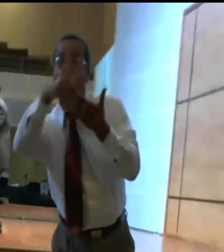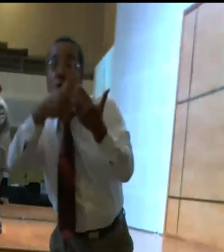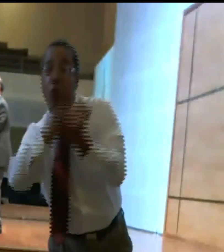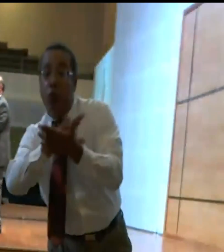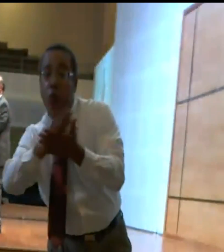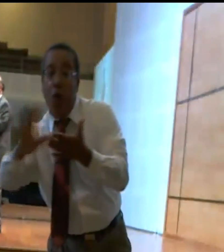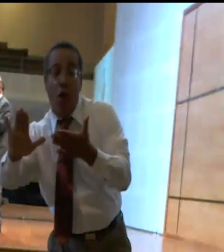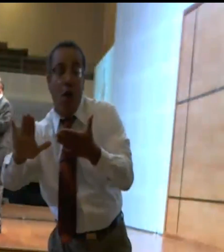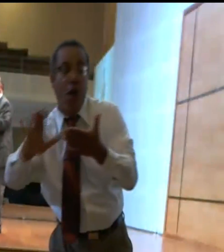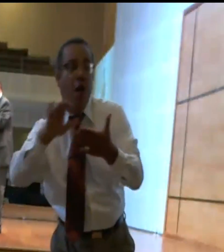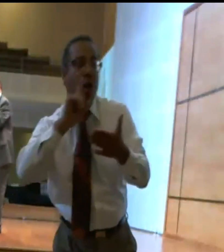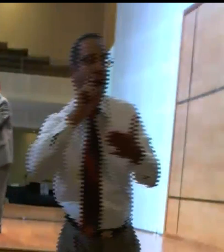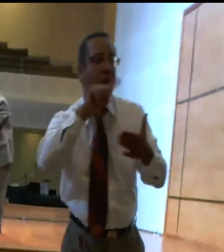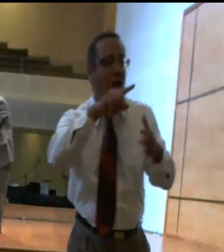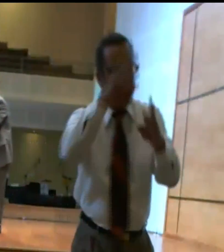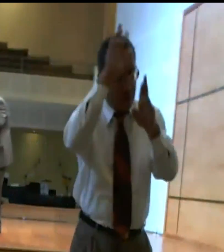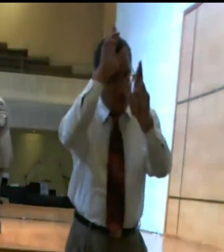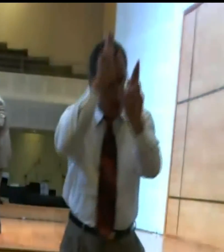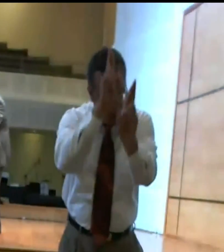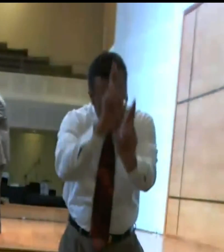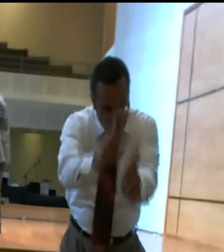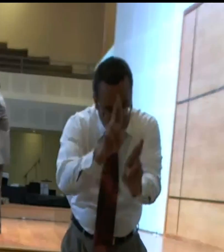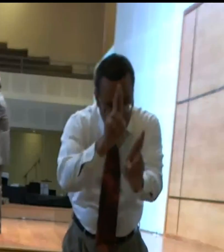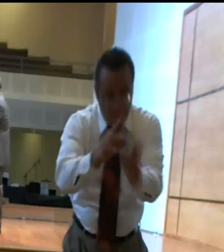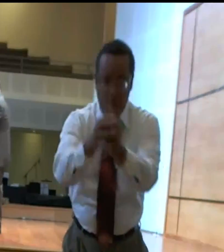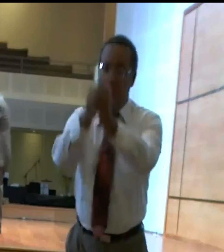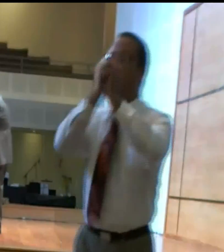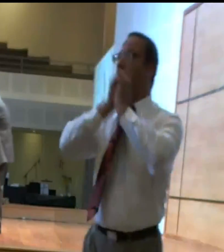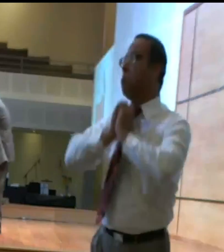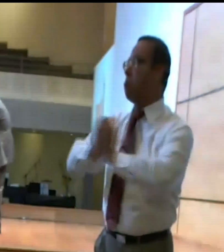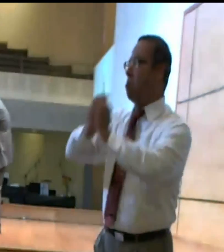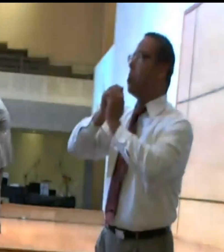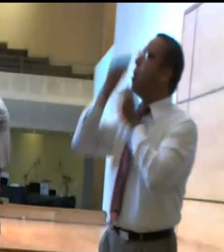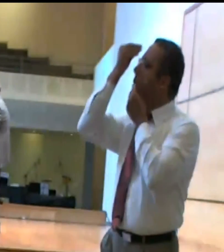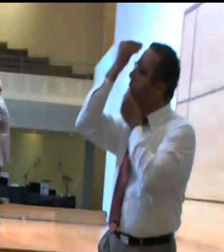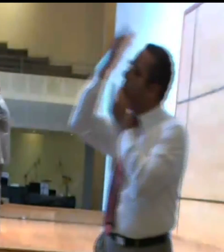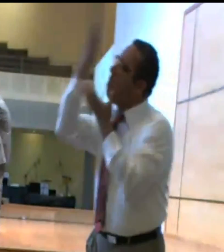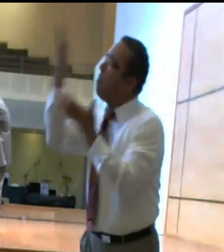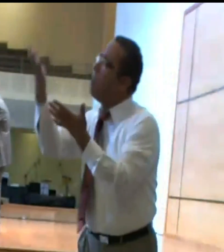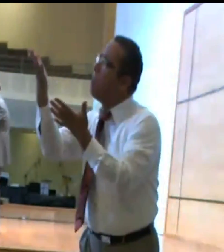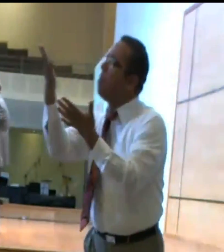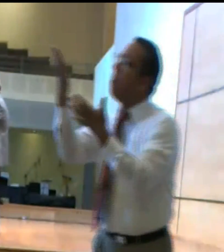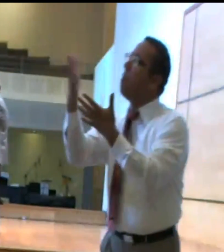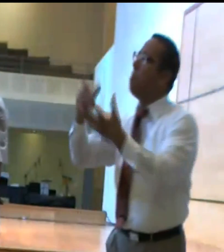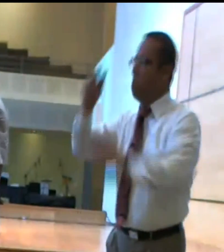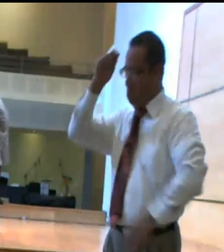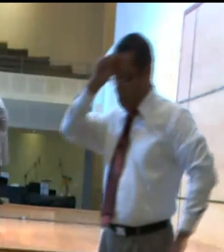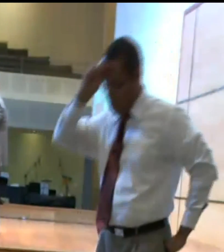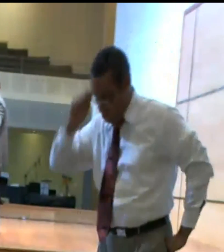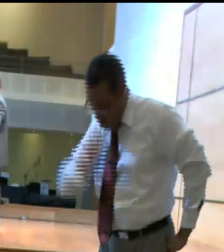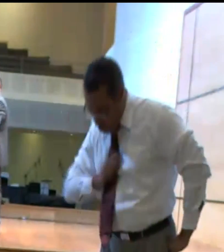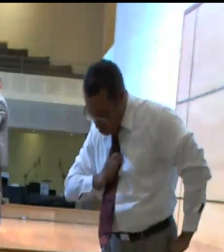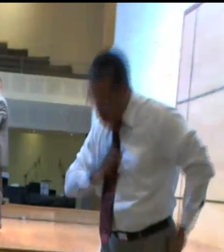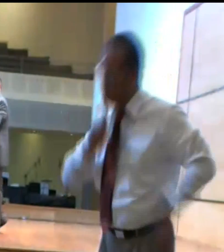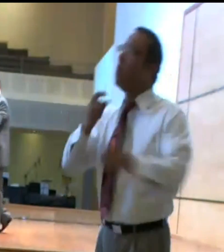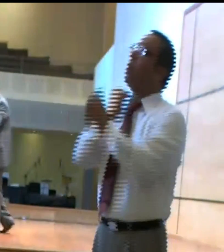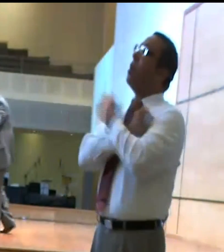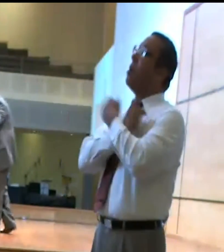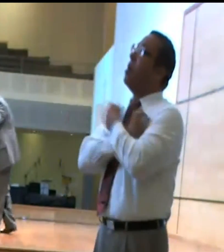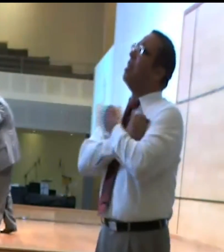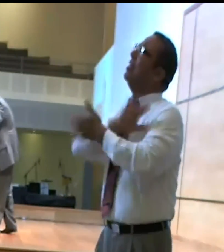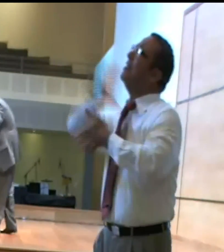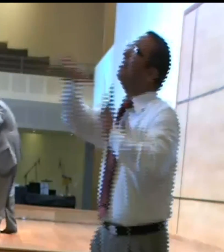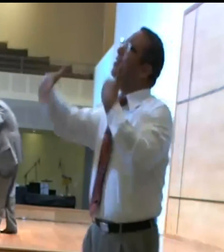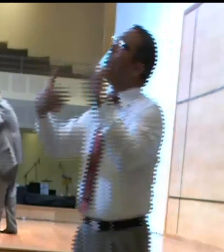justo, digno de ser reverenciado, adorado, obedecido, servido, amado.